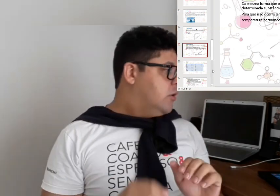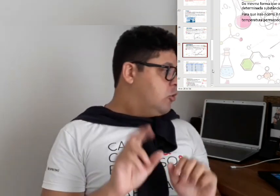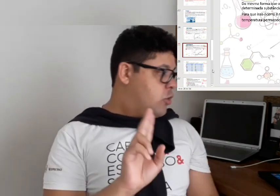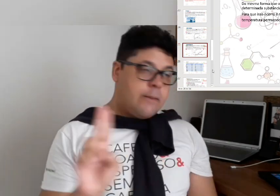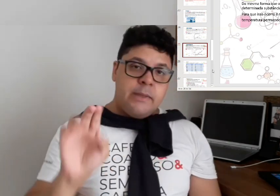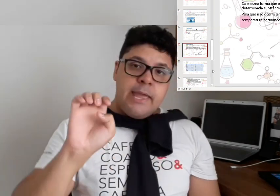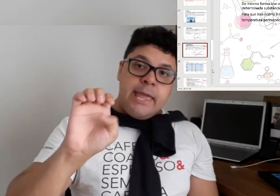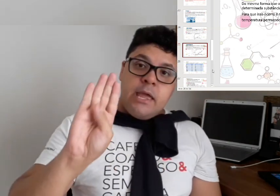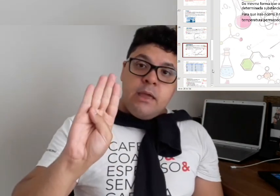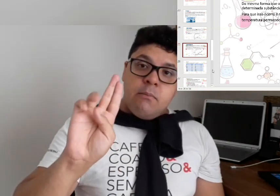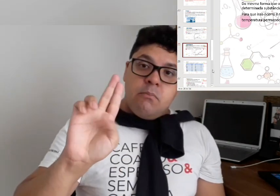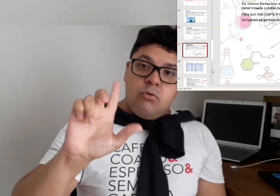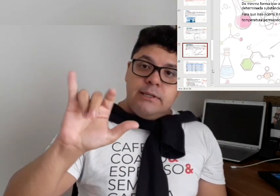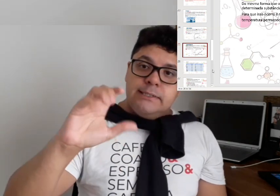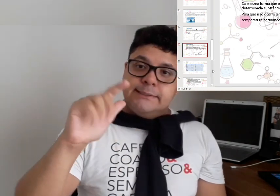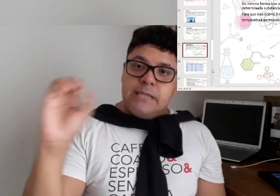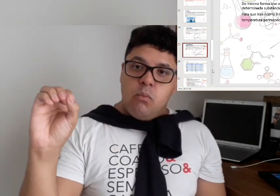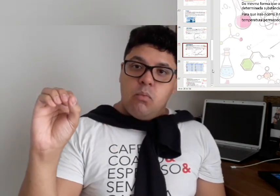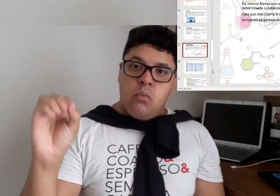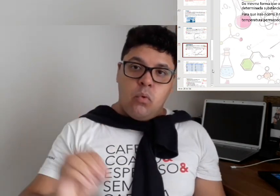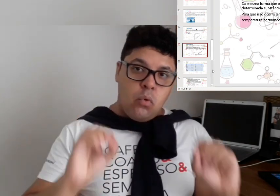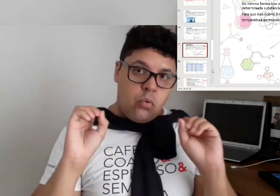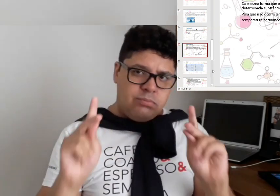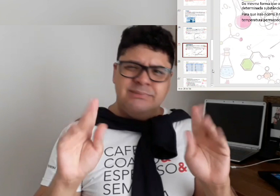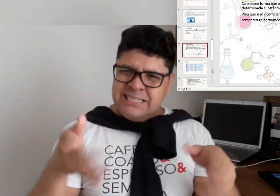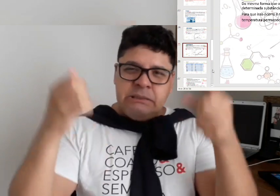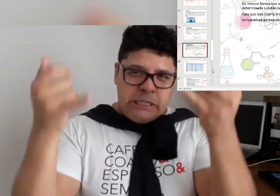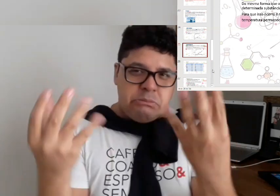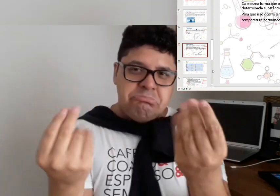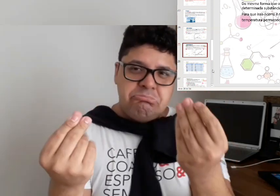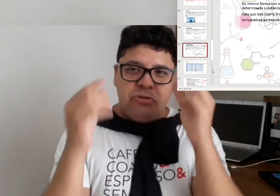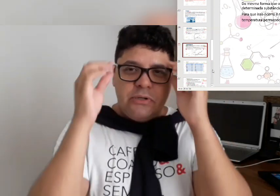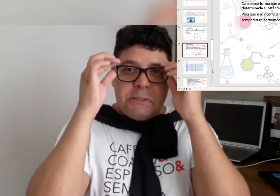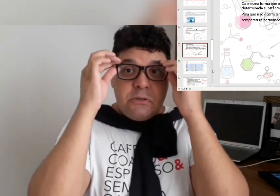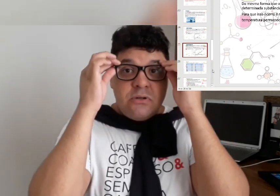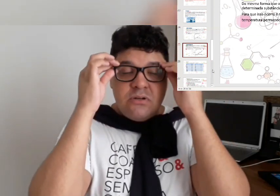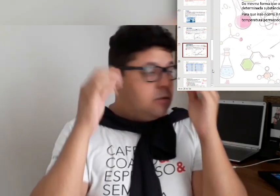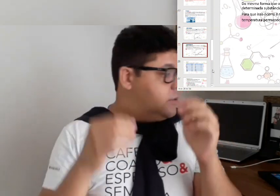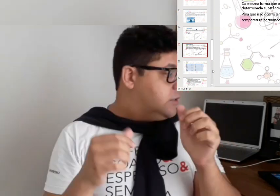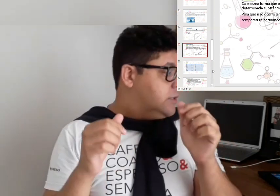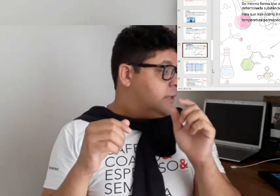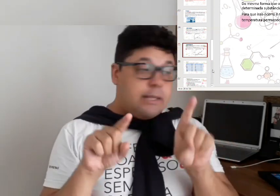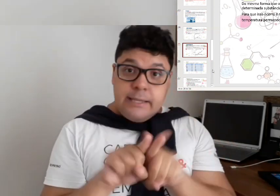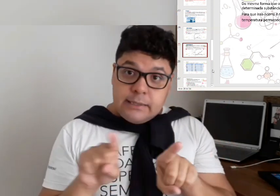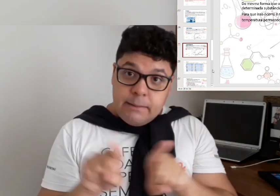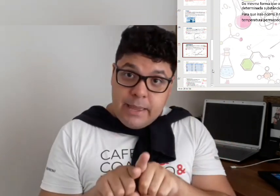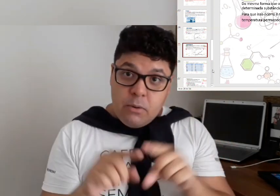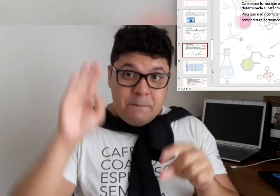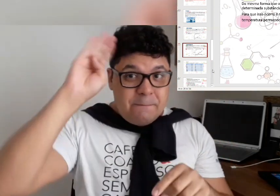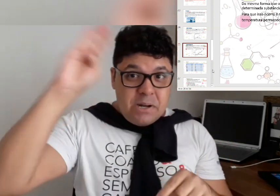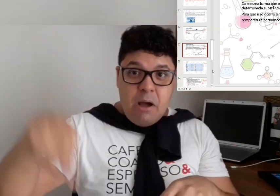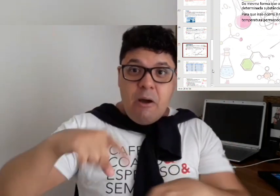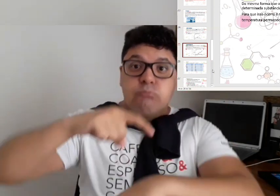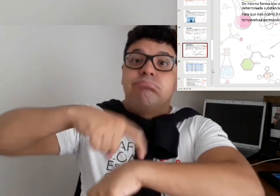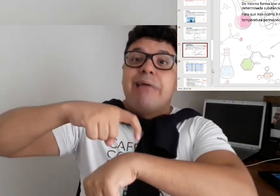acontecem nessa mudança aí de fase. O tempo, o